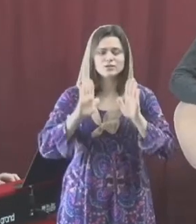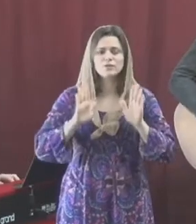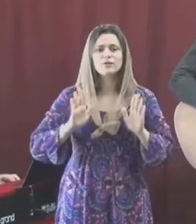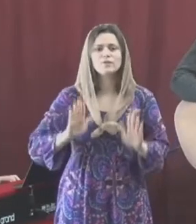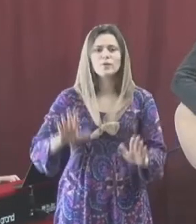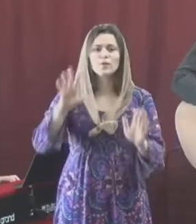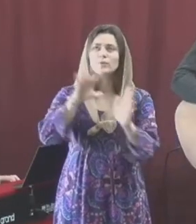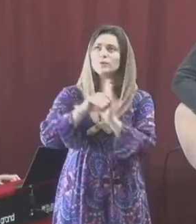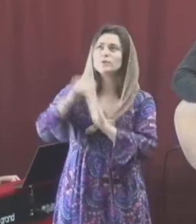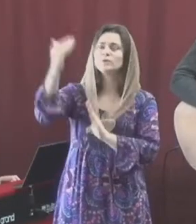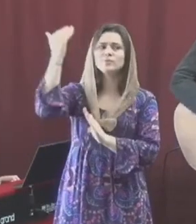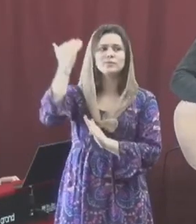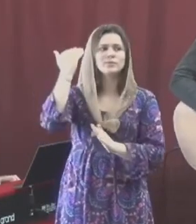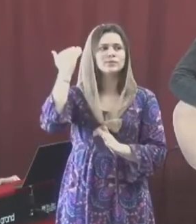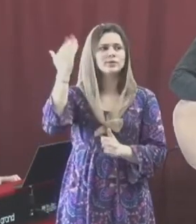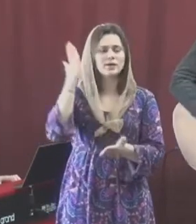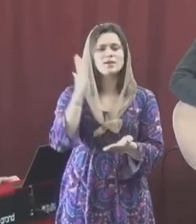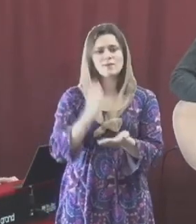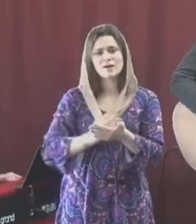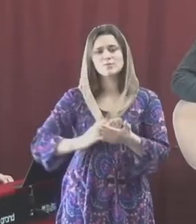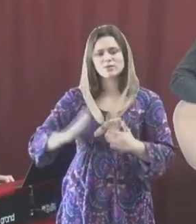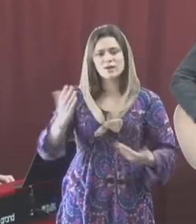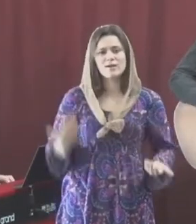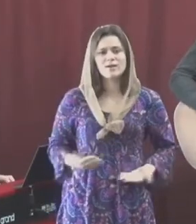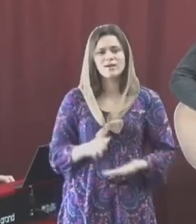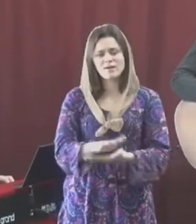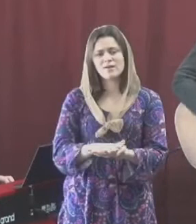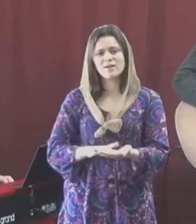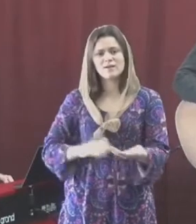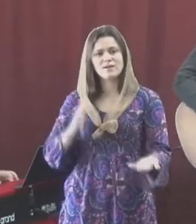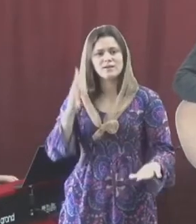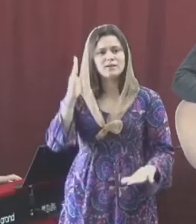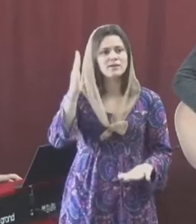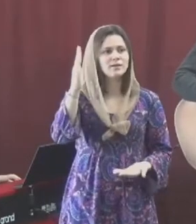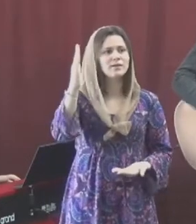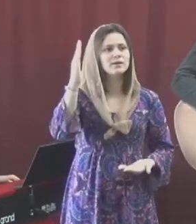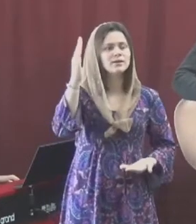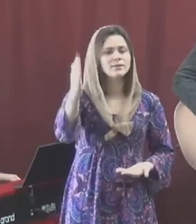і лише в ньому є майбуття.